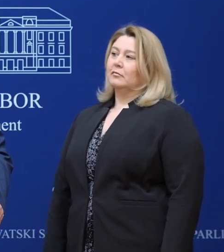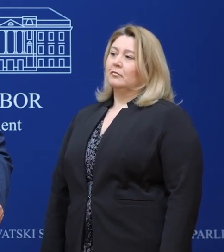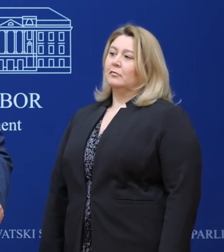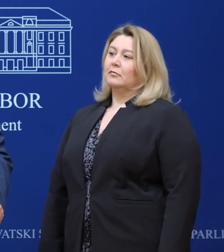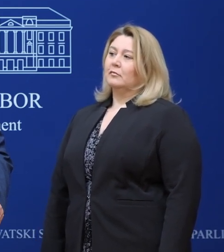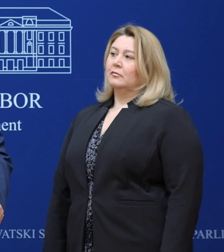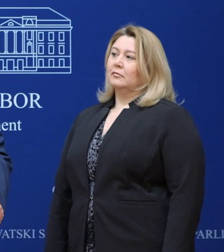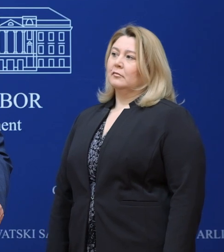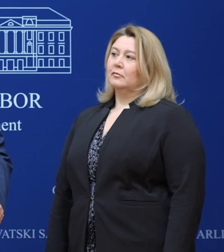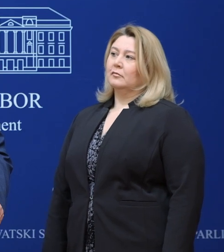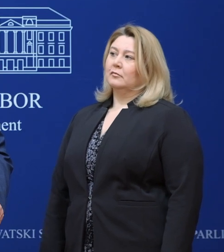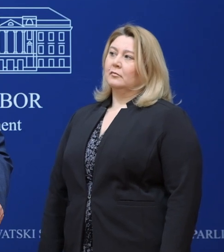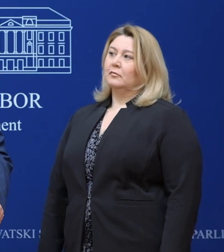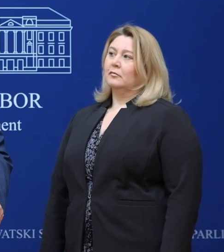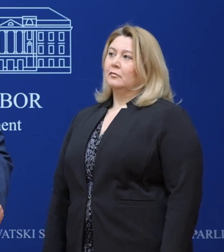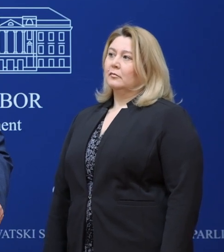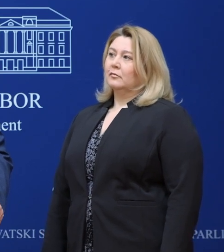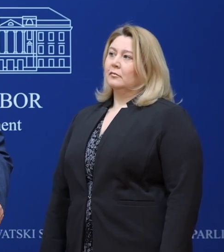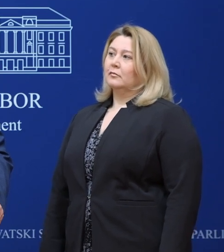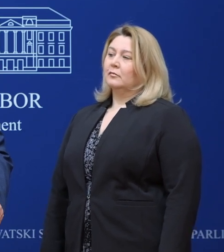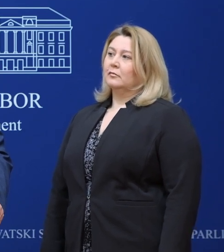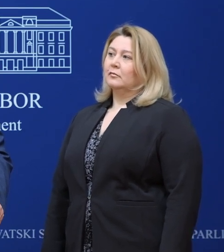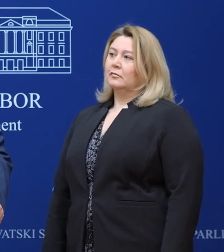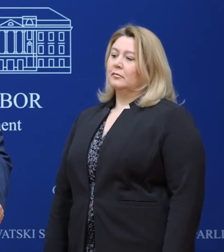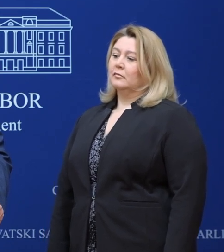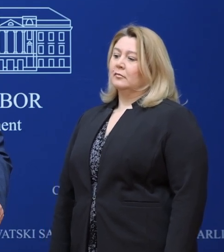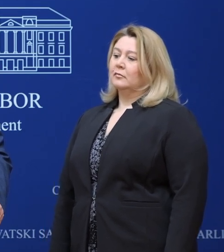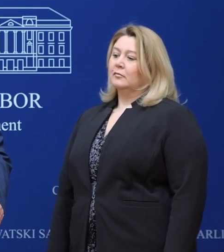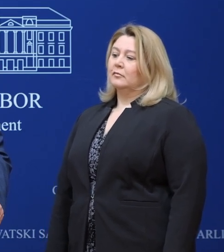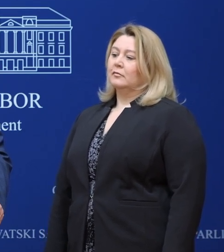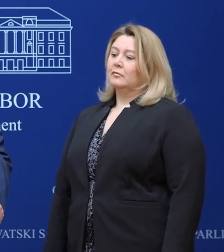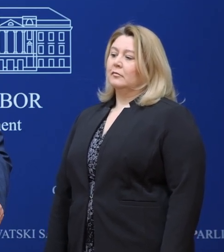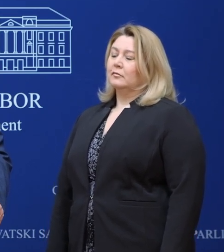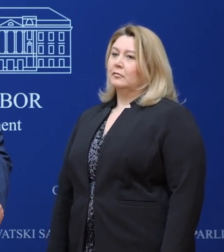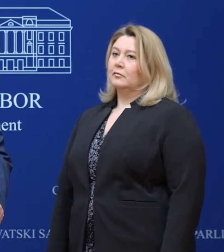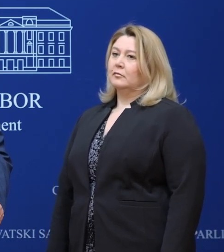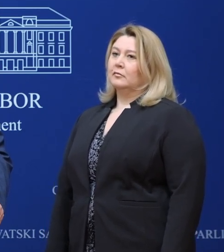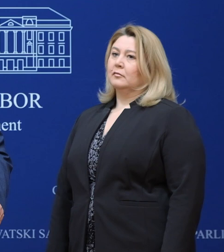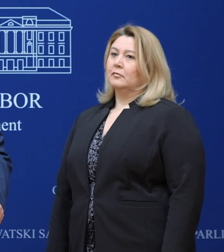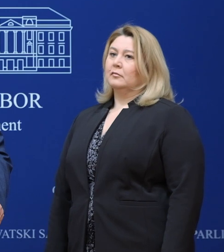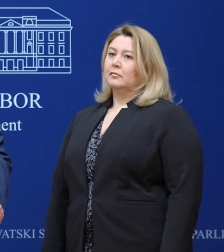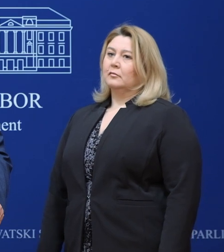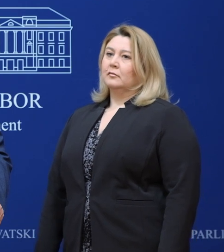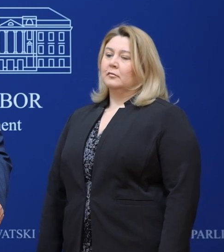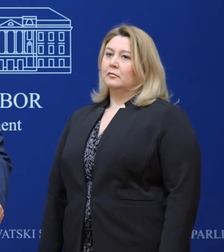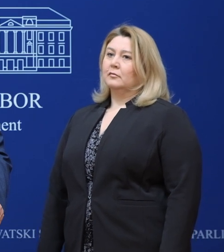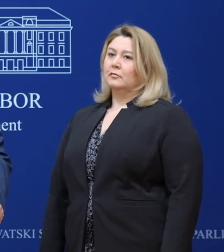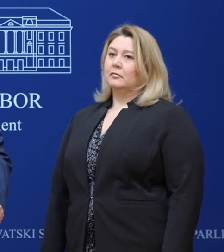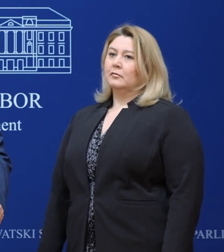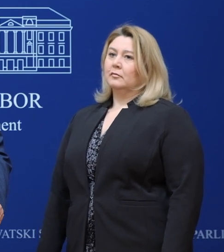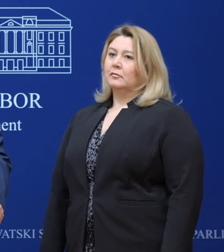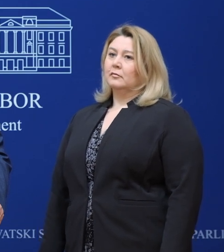vrijeđaju zastupnici međusobno, to je podnošljivo. Ali kada netko vrijeđa s